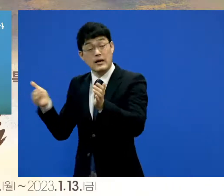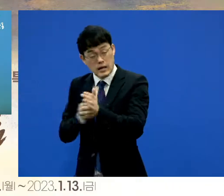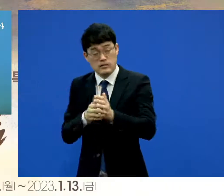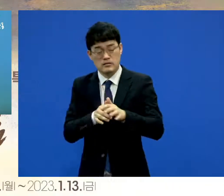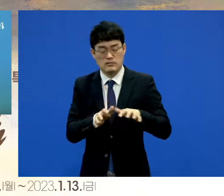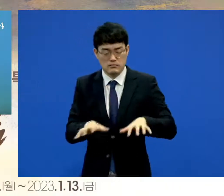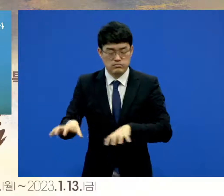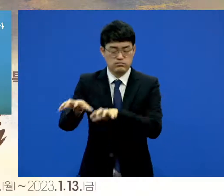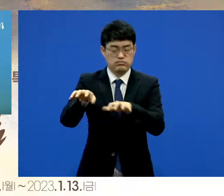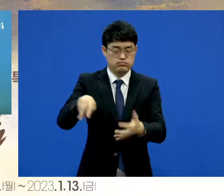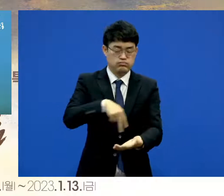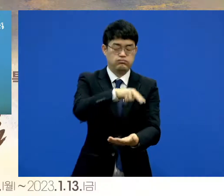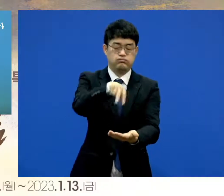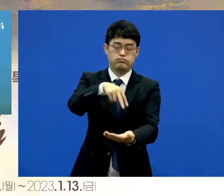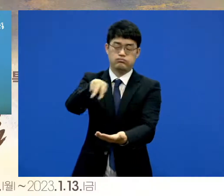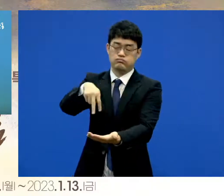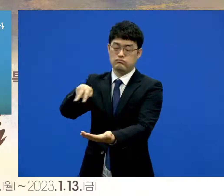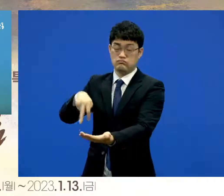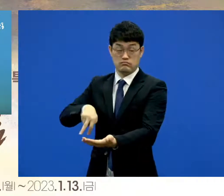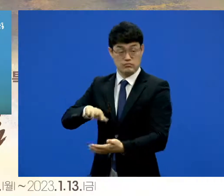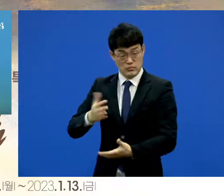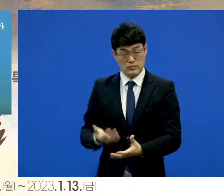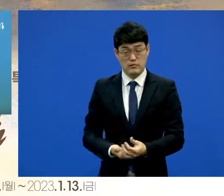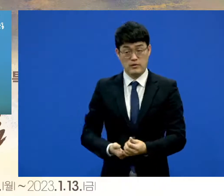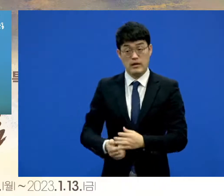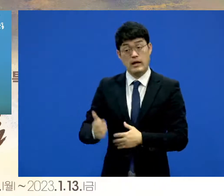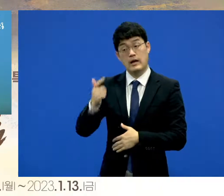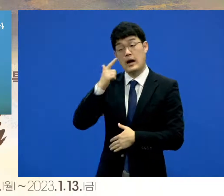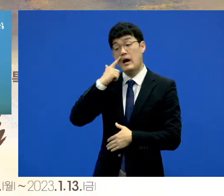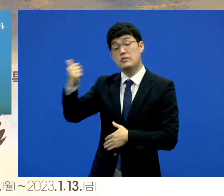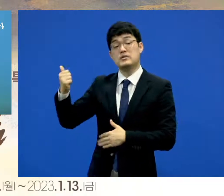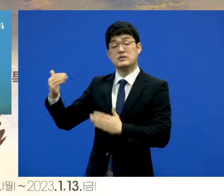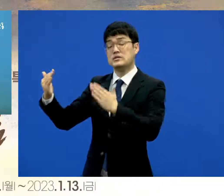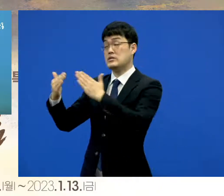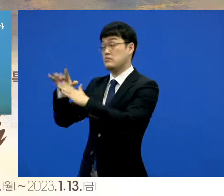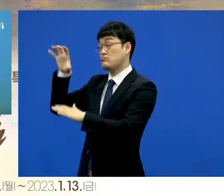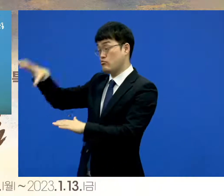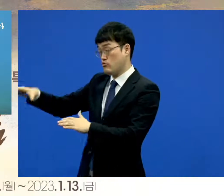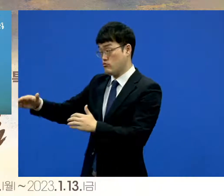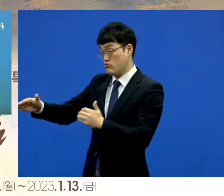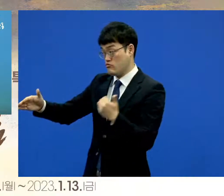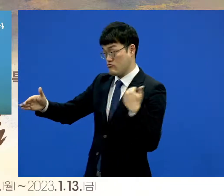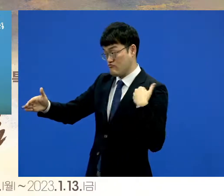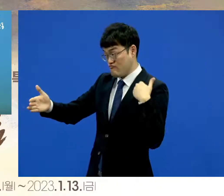아버지에게로의 귀 돌아감이 그 방황을 끝내는 것입니다.